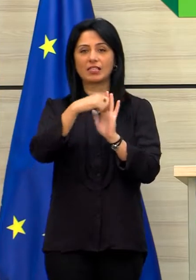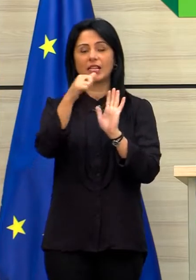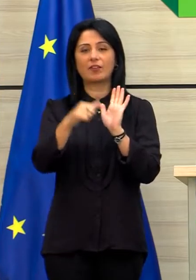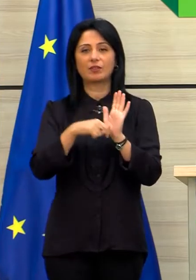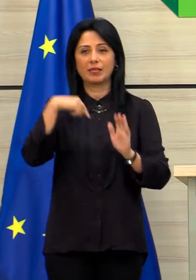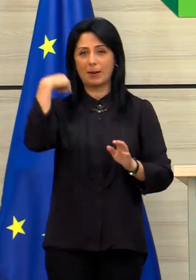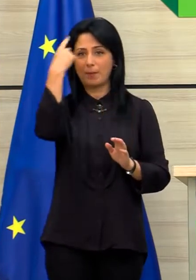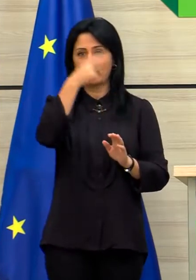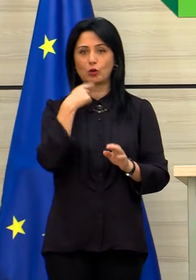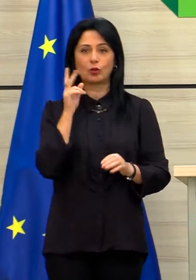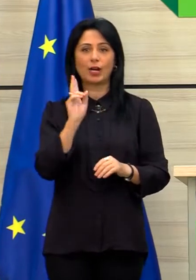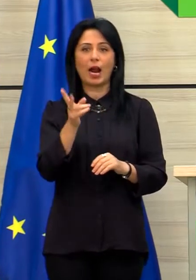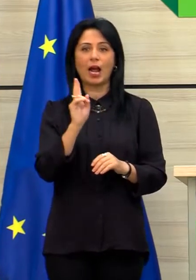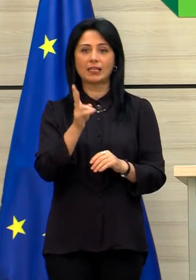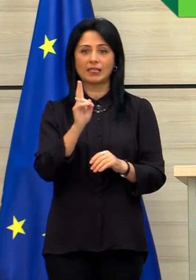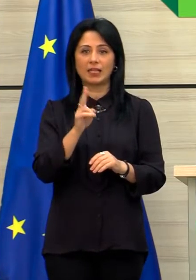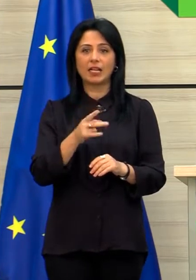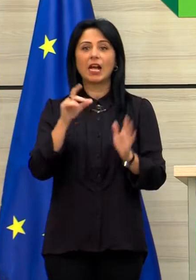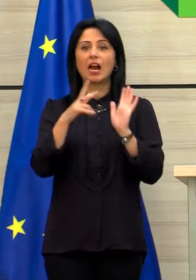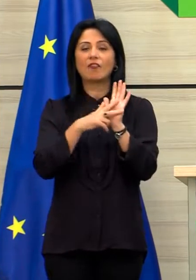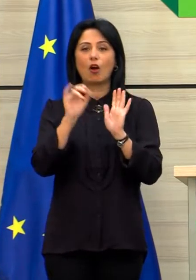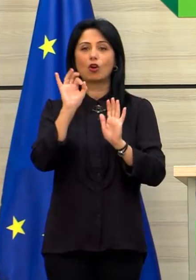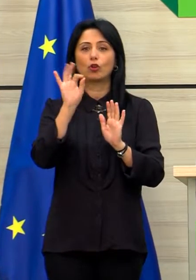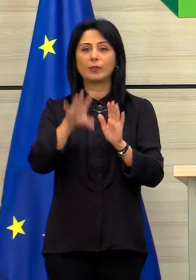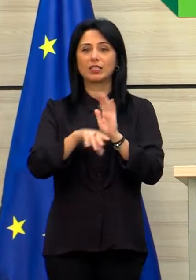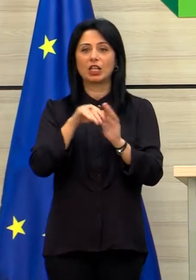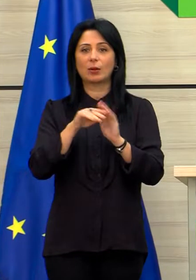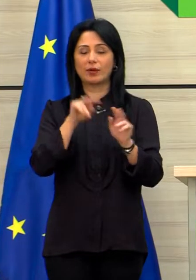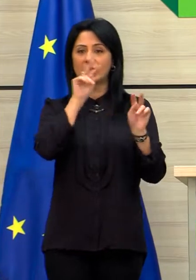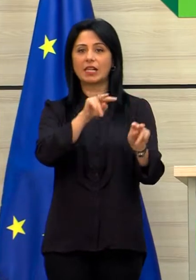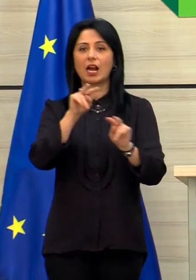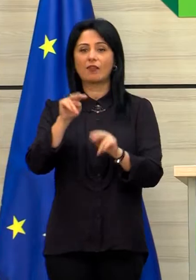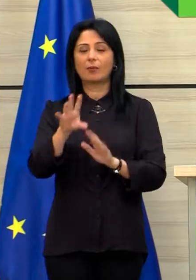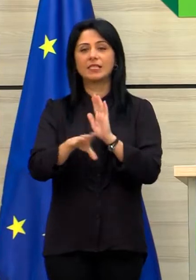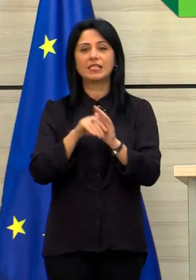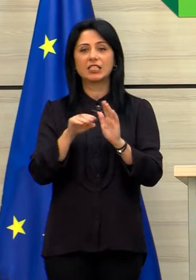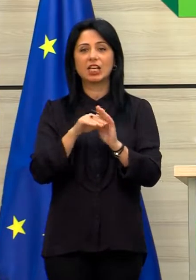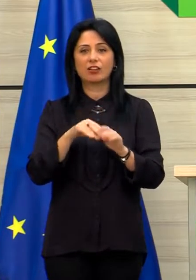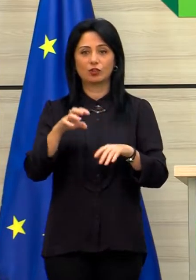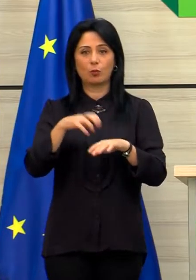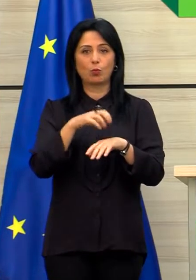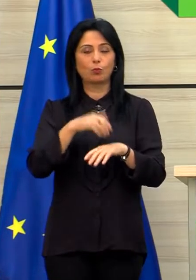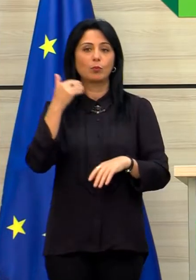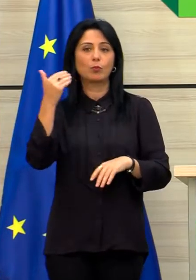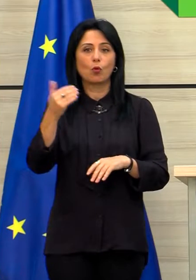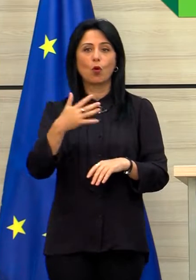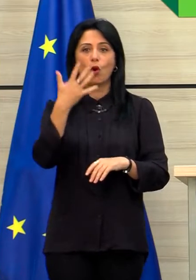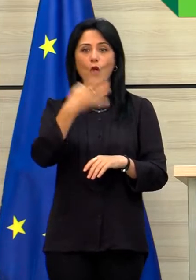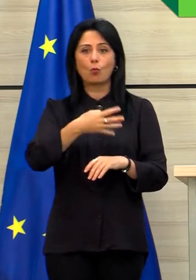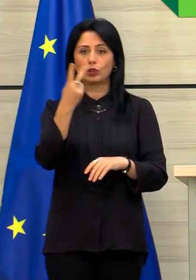816 მაჟორიტარი კანდიდატი. 8 ოქტომბრის არჩევნებს დააკვირდება საარჩევნო სუბიექტების